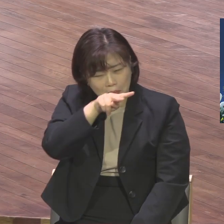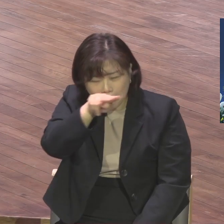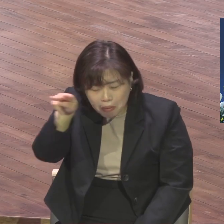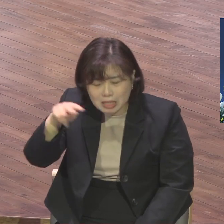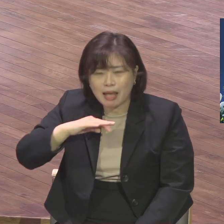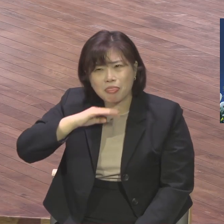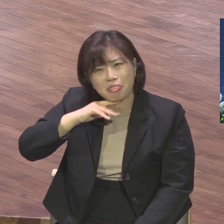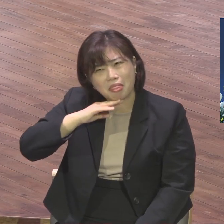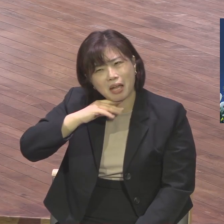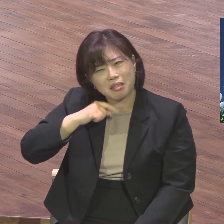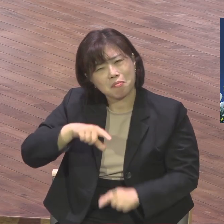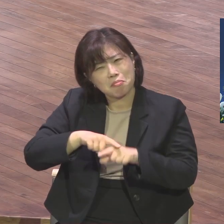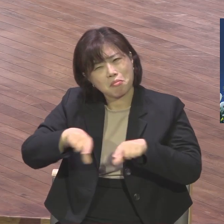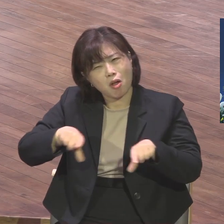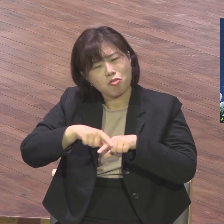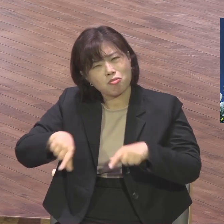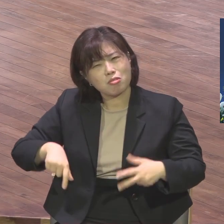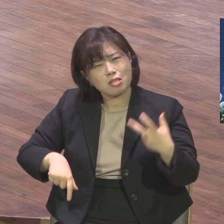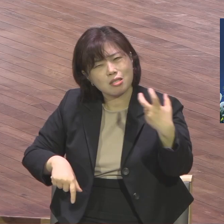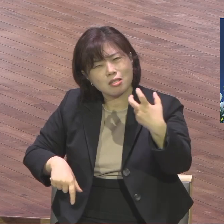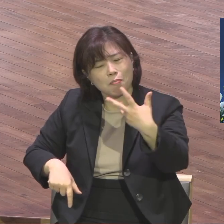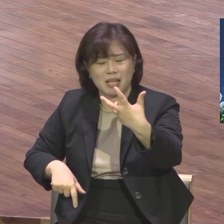한 분이라도 듣고 가라는 얘기지.